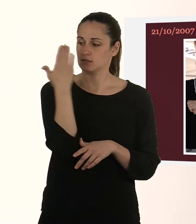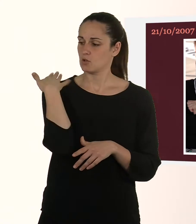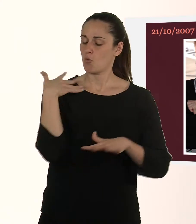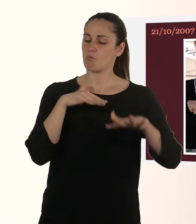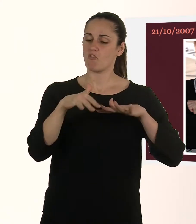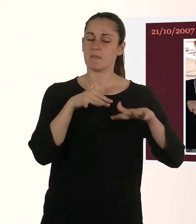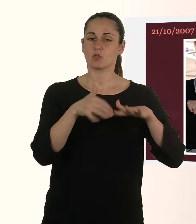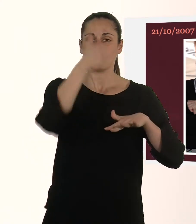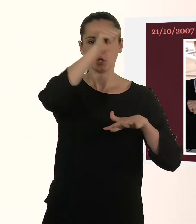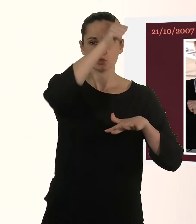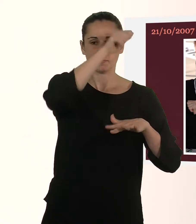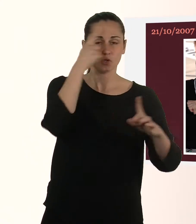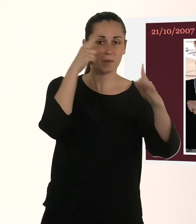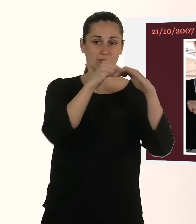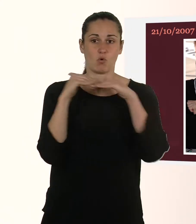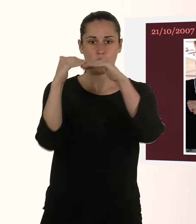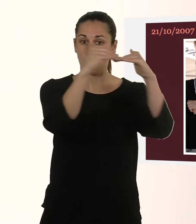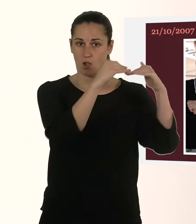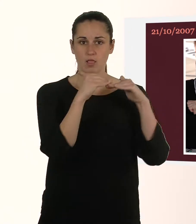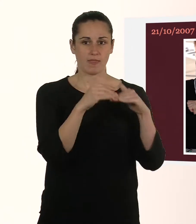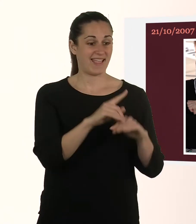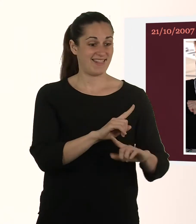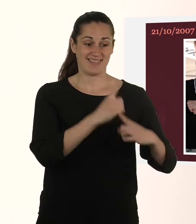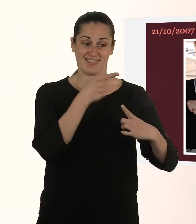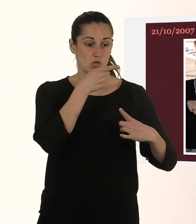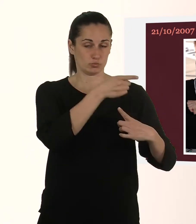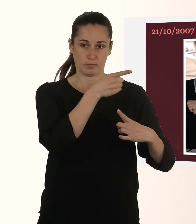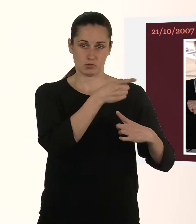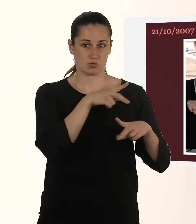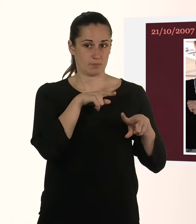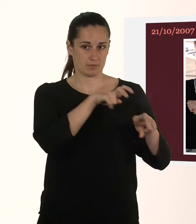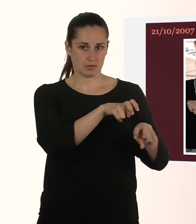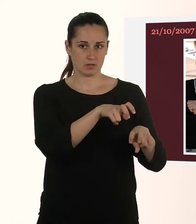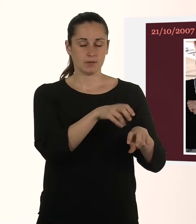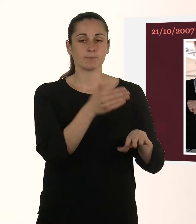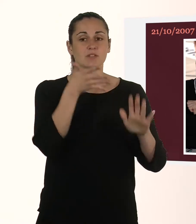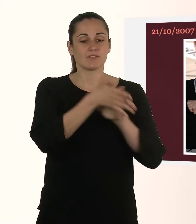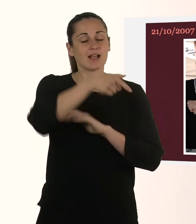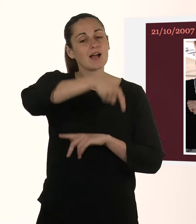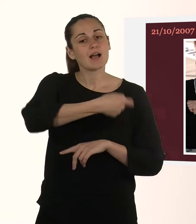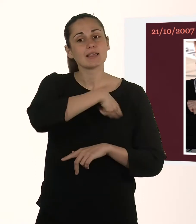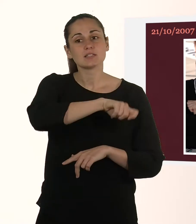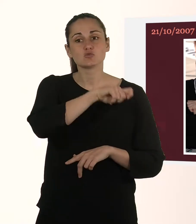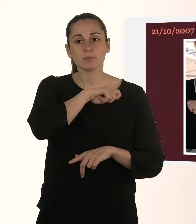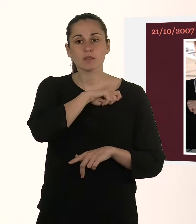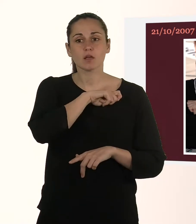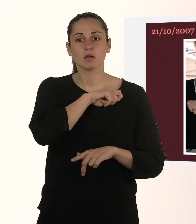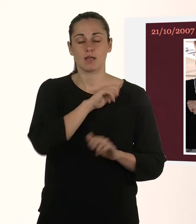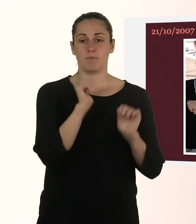igualdad, ¿vale? A partir del núcleo que se crea en España y en concreto en